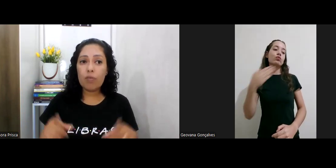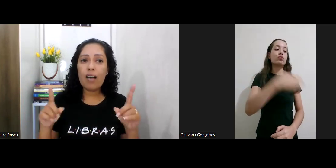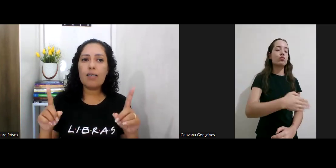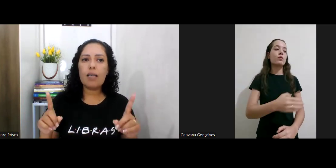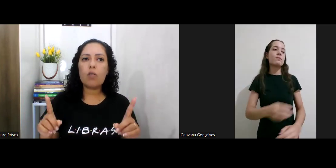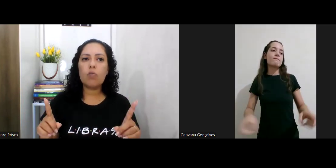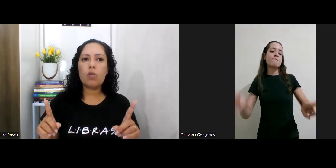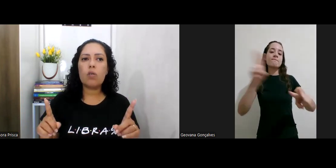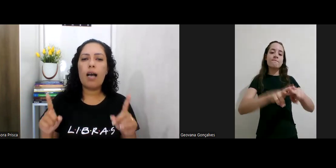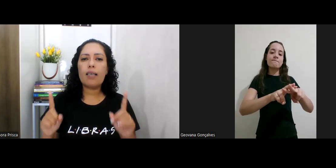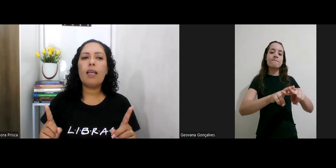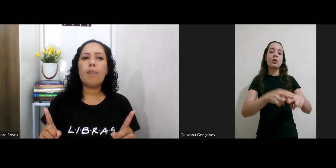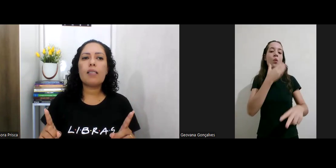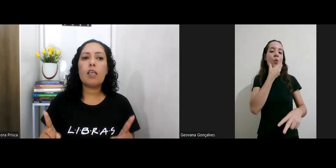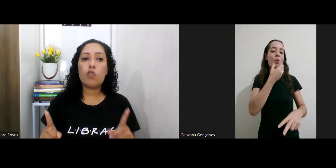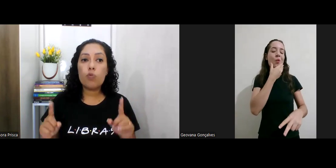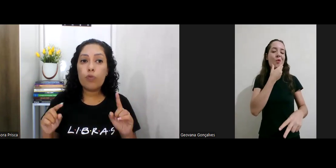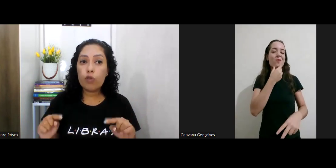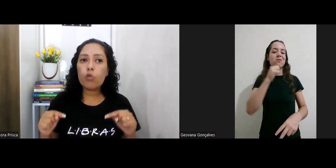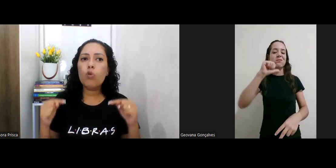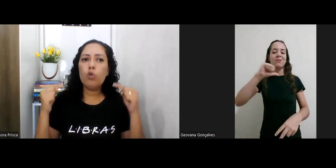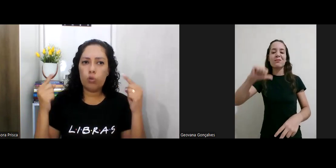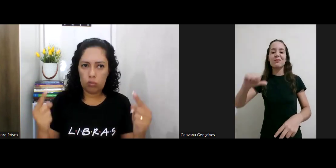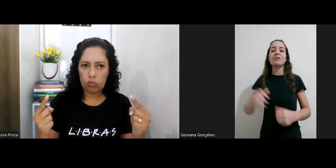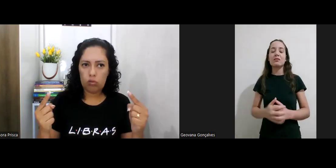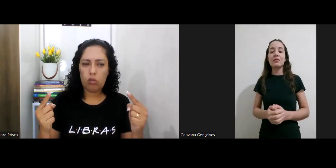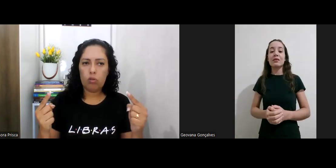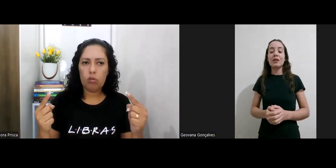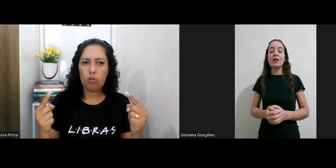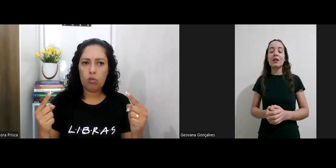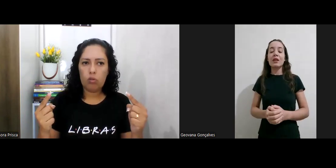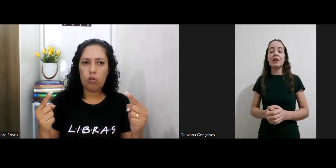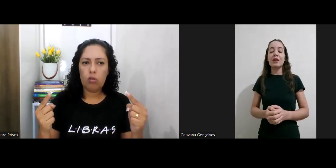e salvar, de certo modo, aquela paciente de um futuro